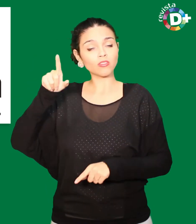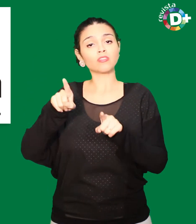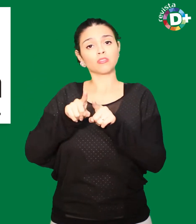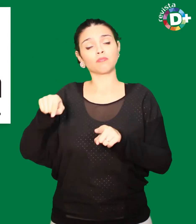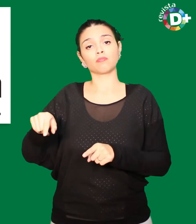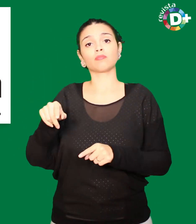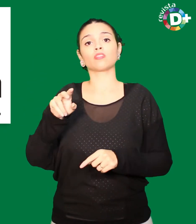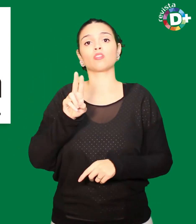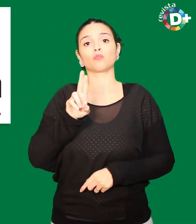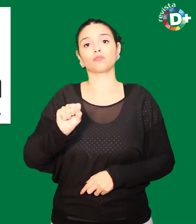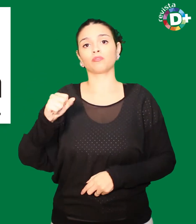de São Paulo, USP.